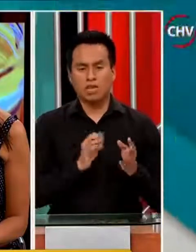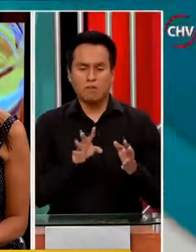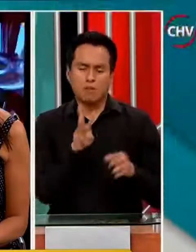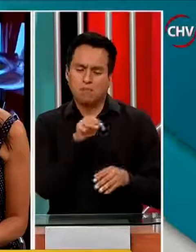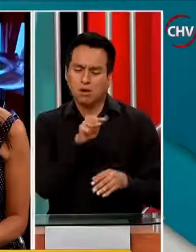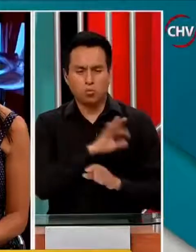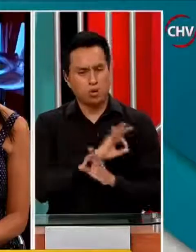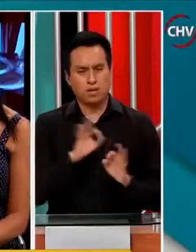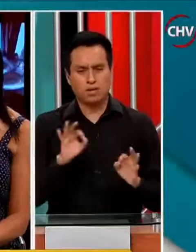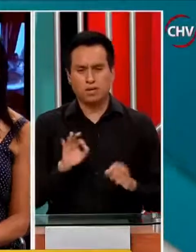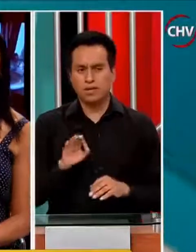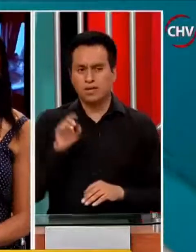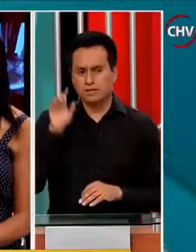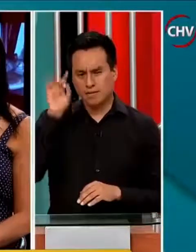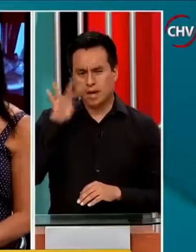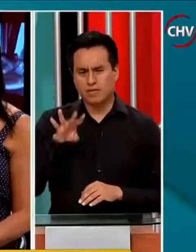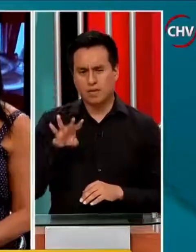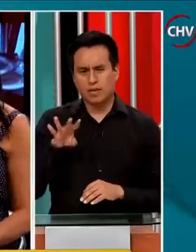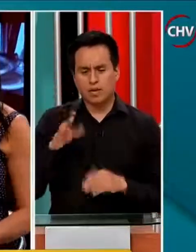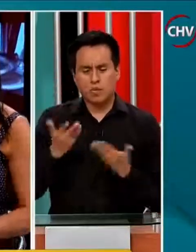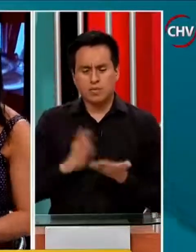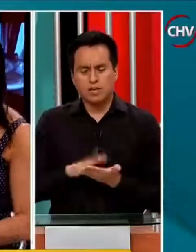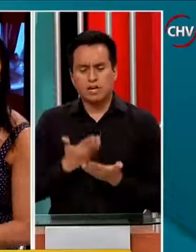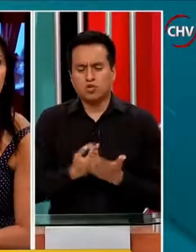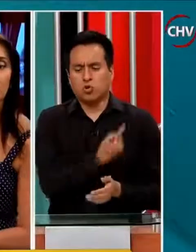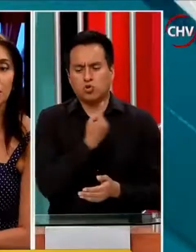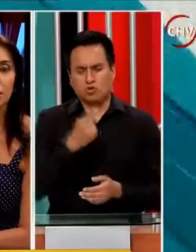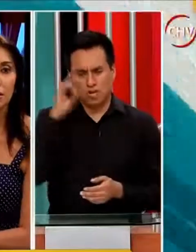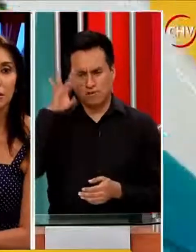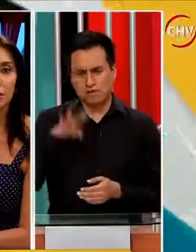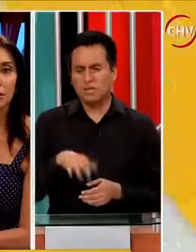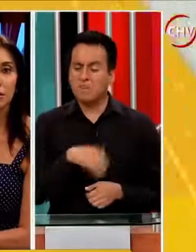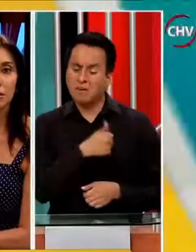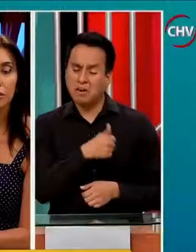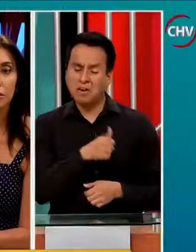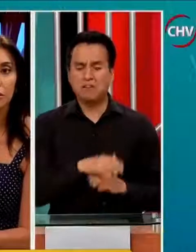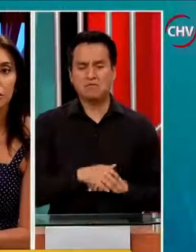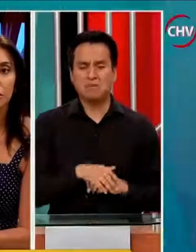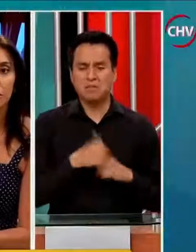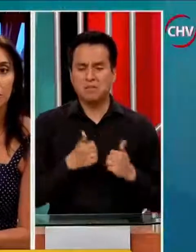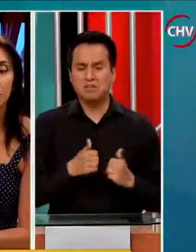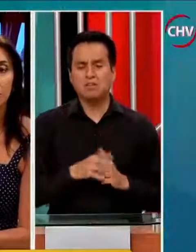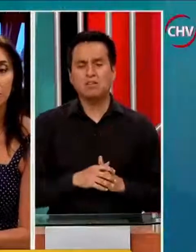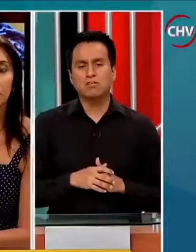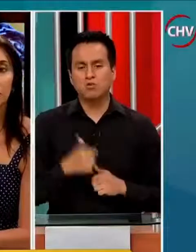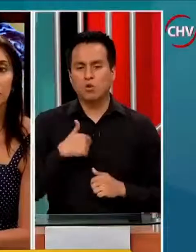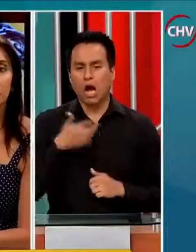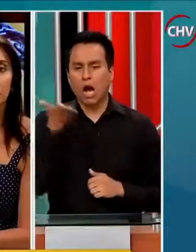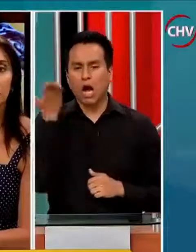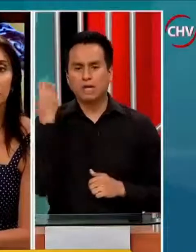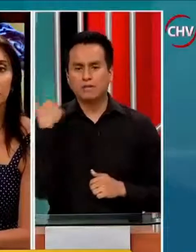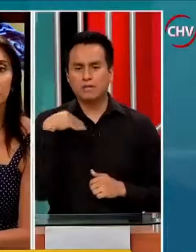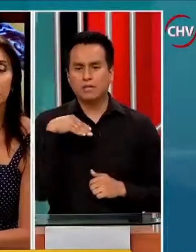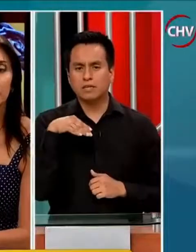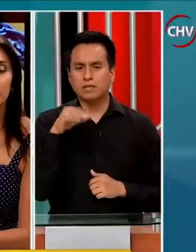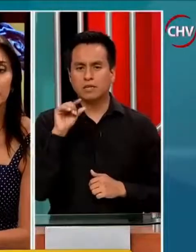mamá porque mi mamá... ¿Y saben en qué condiciones está hoy día solo? Sí, está bien. Está bien. Sí, yo fui hace como